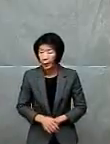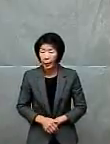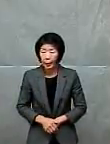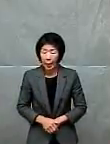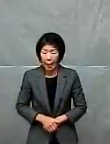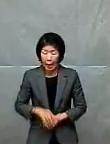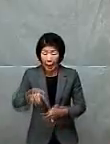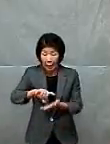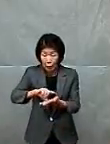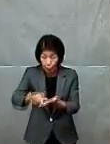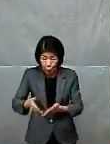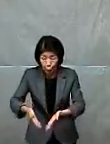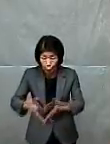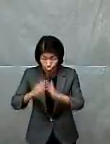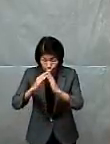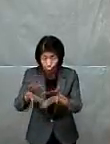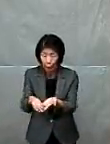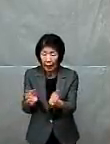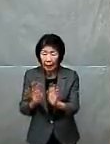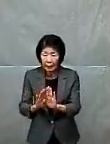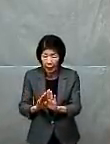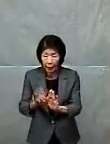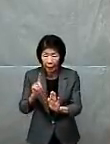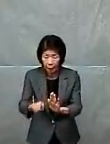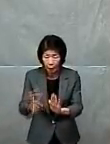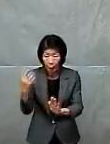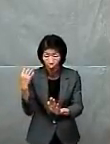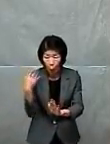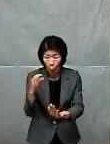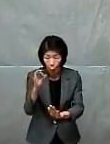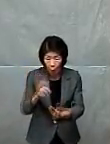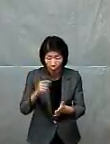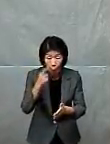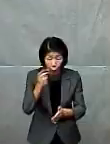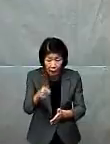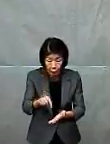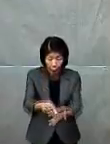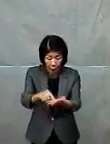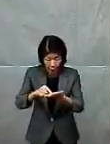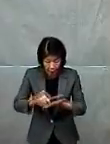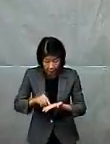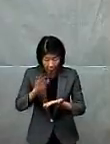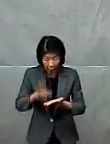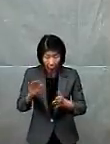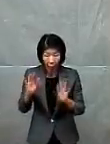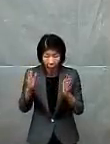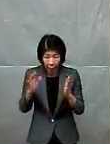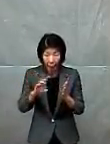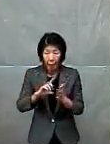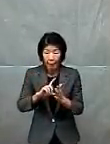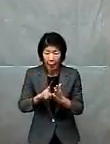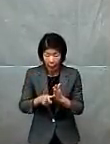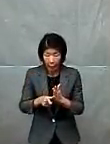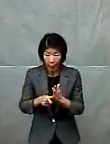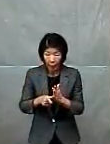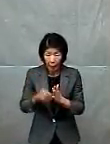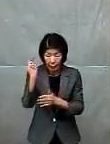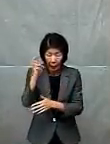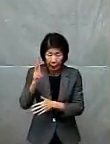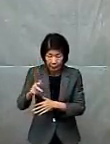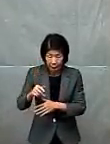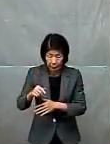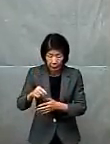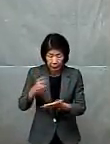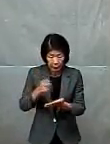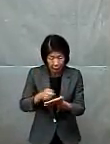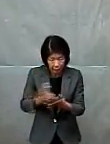地元で設立段階では地元の方々が負担とする、請求がなければですね、 はい、 これは政治資金規正法等には問題